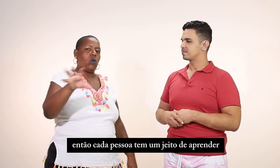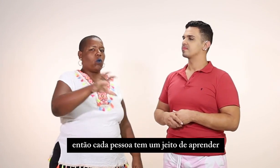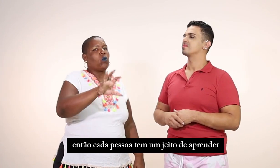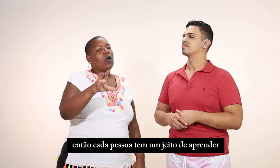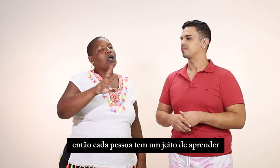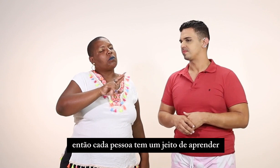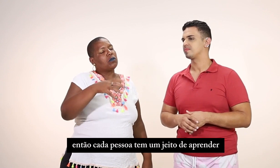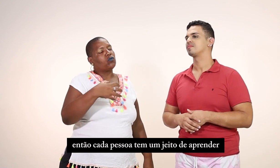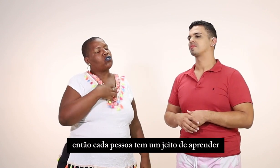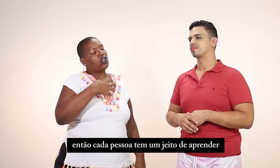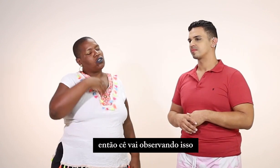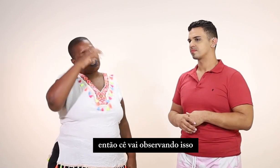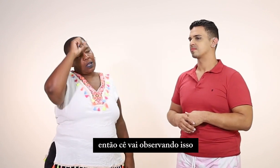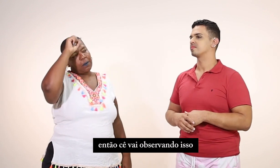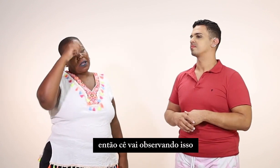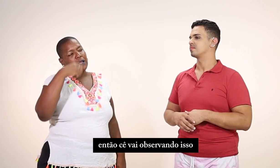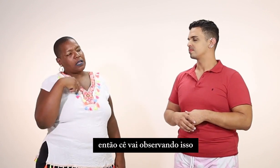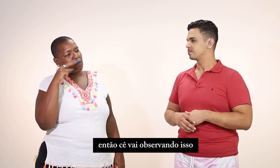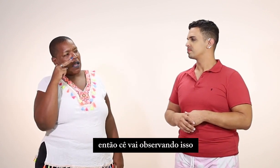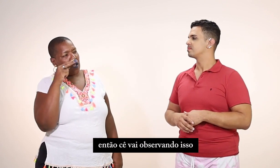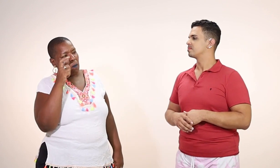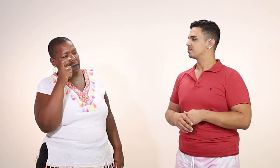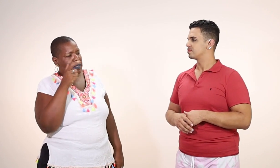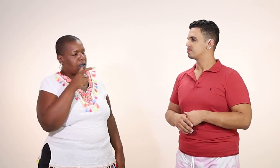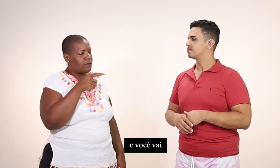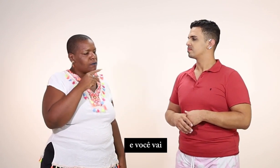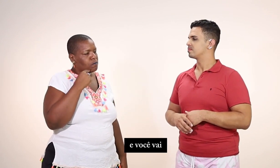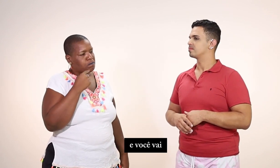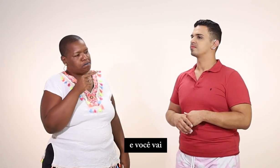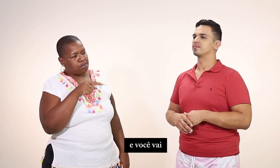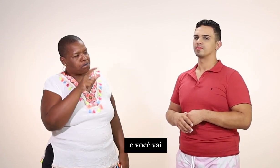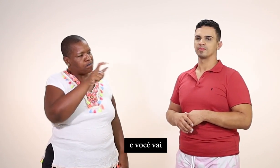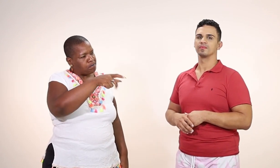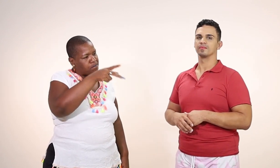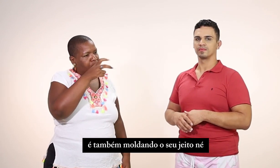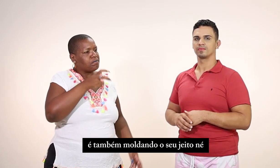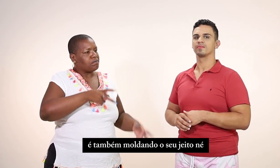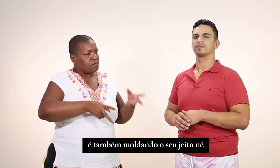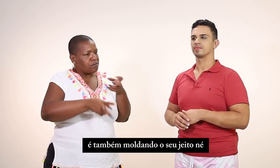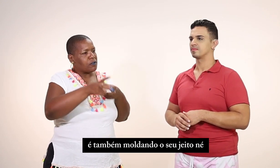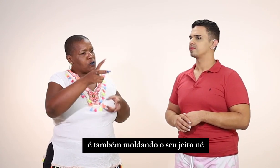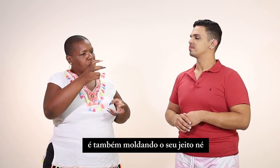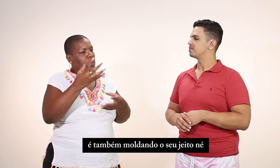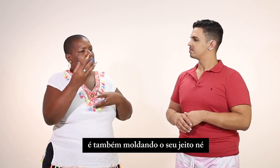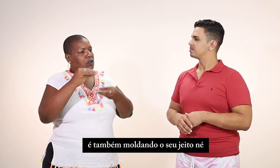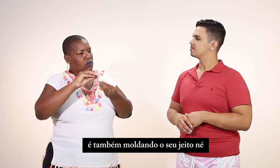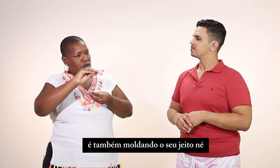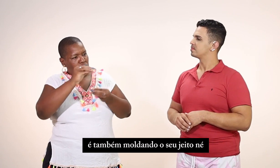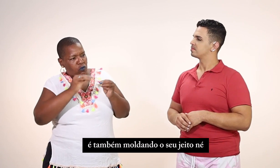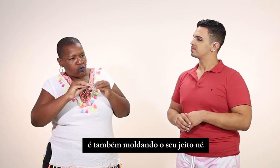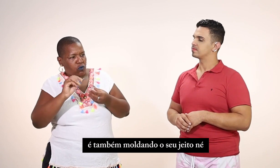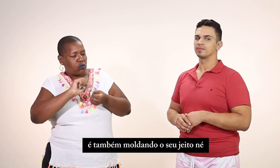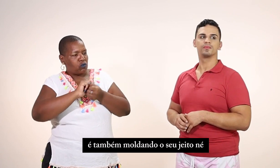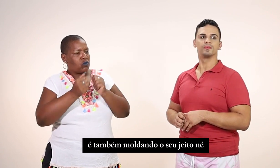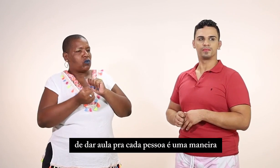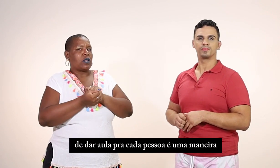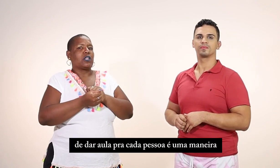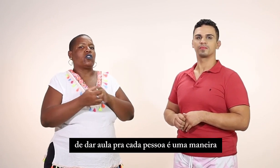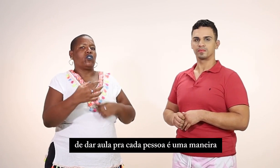pessoa tem um jeito de aprender, então você vai observando isso e você vai também moldando o seu jeito, né, de dar aula. Para